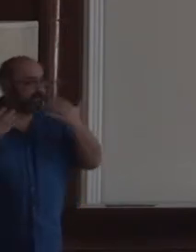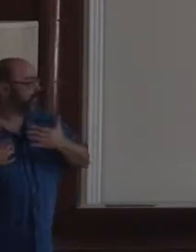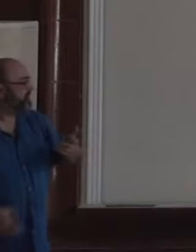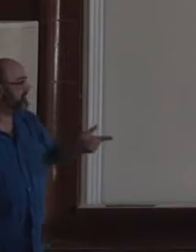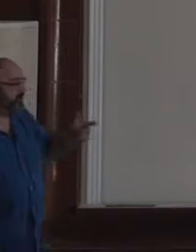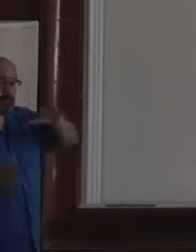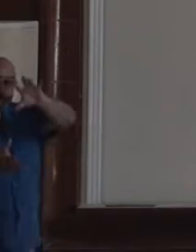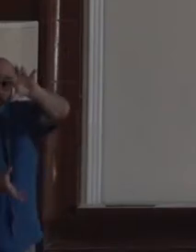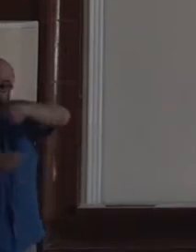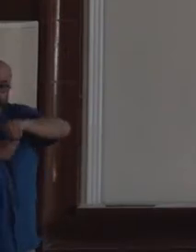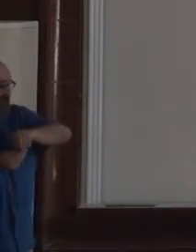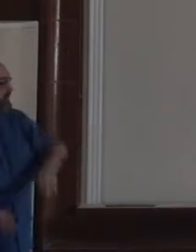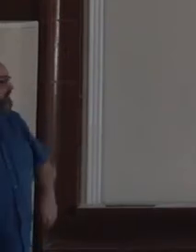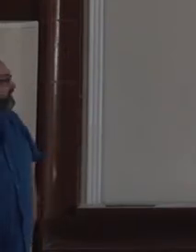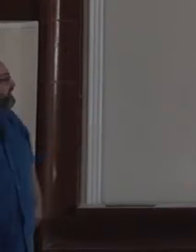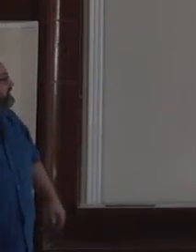les combinant.